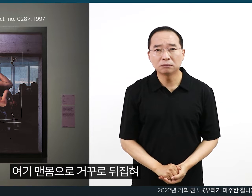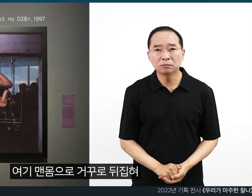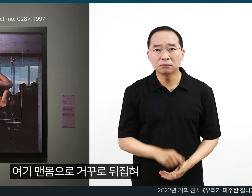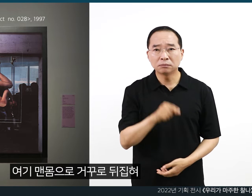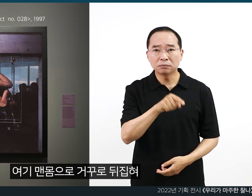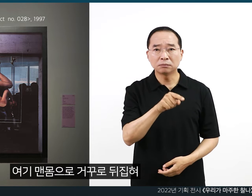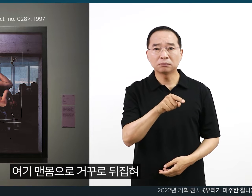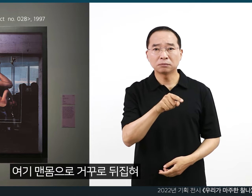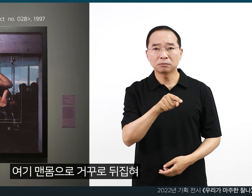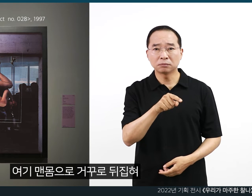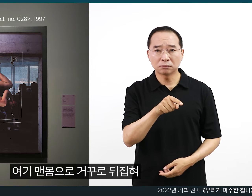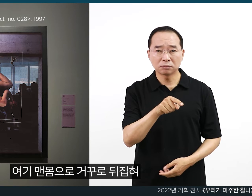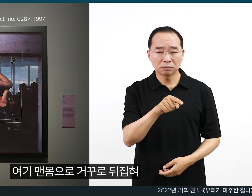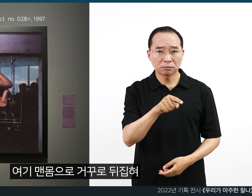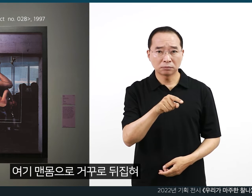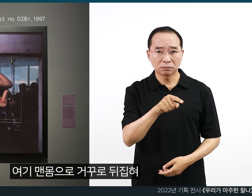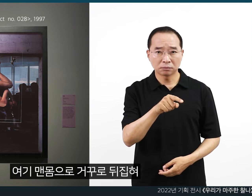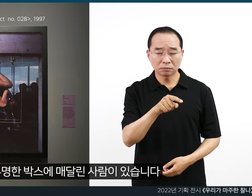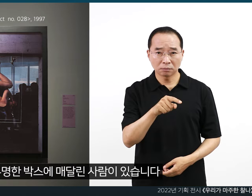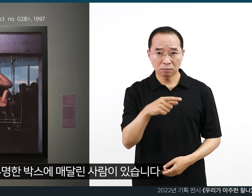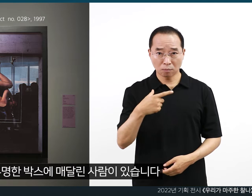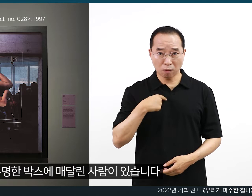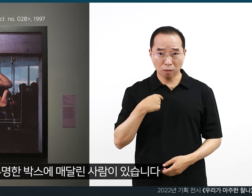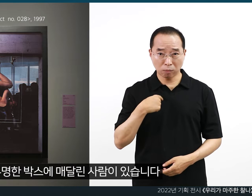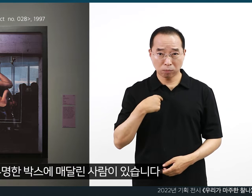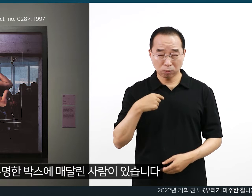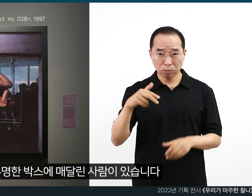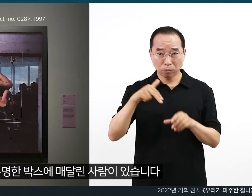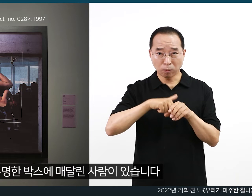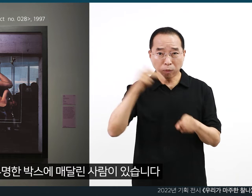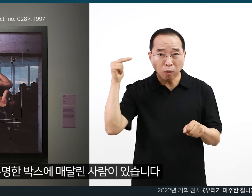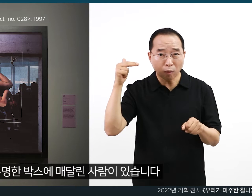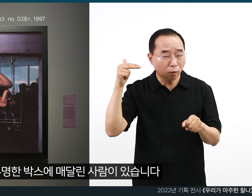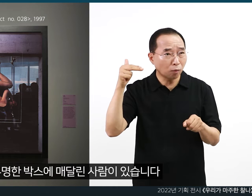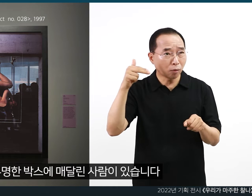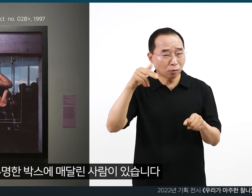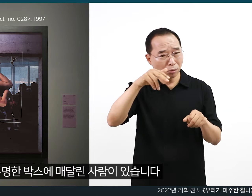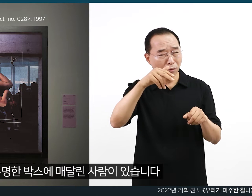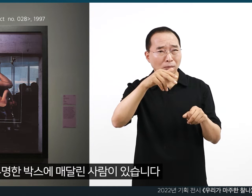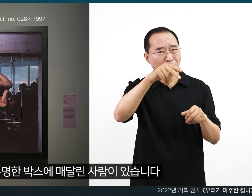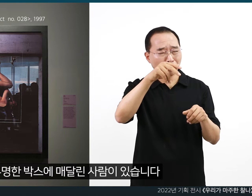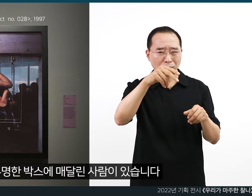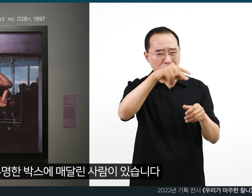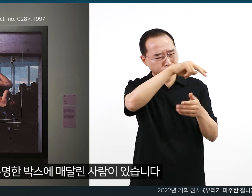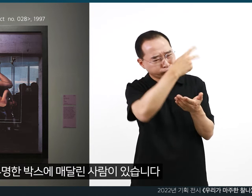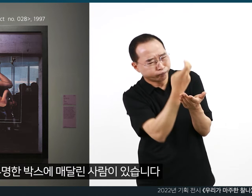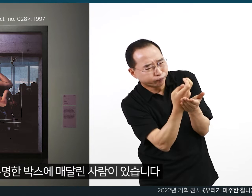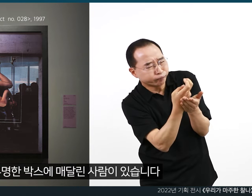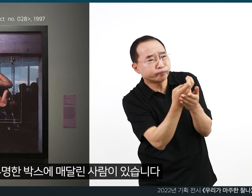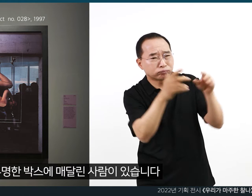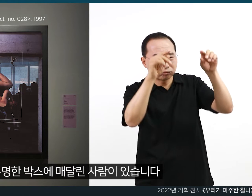여기 맨몸으로 거꾸로 뒤집혀 투명한 박스에 매달린 사람이 있습니다.